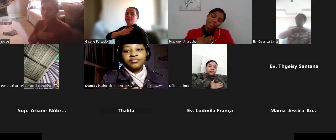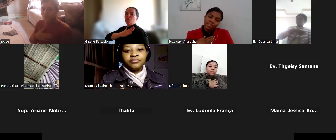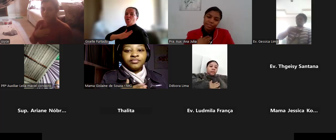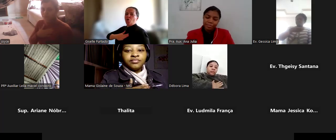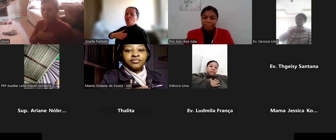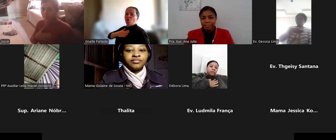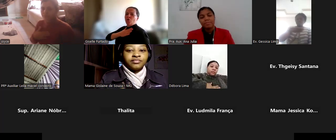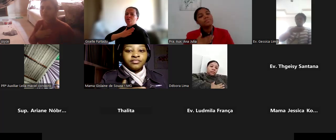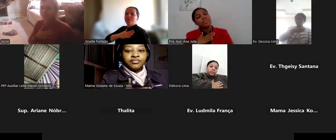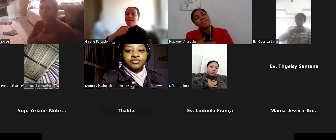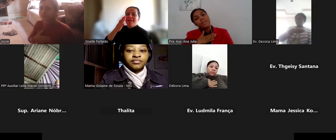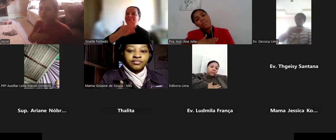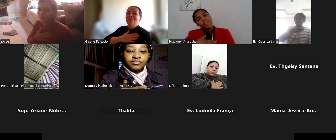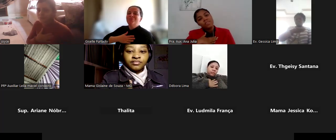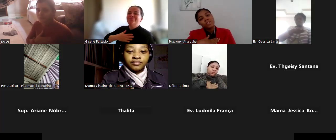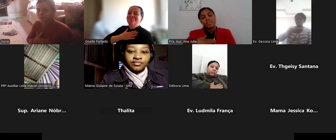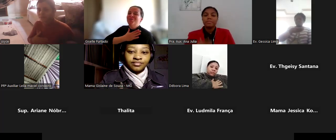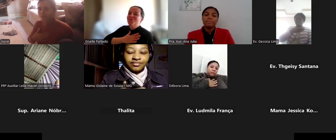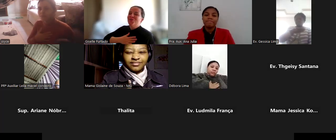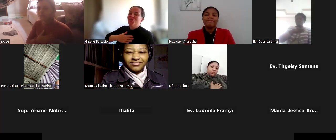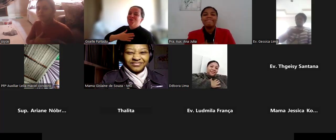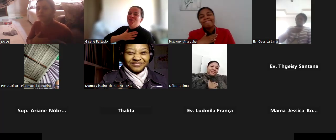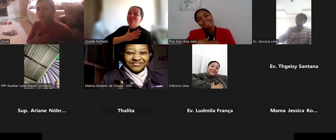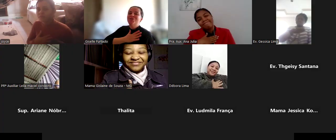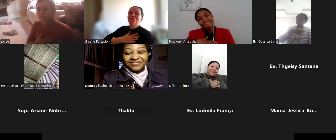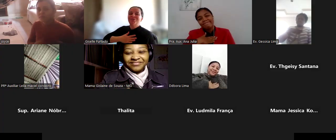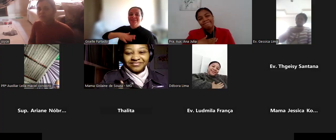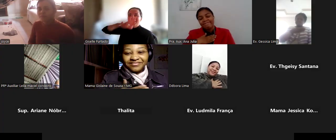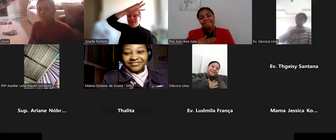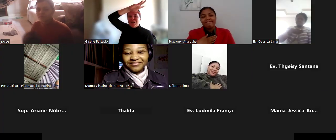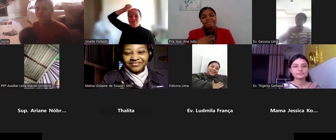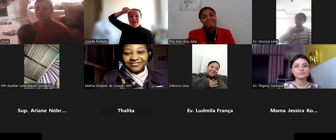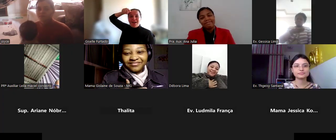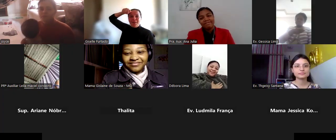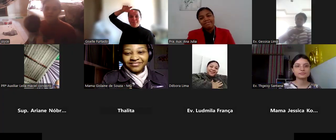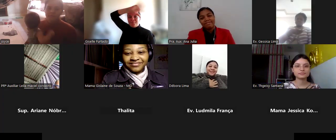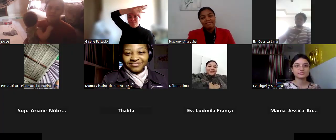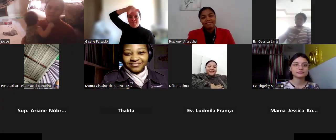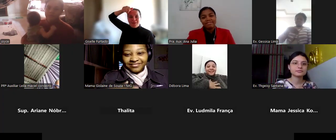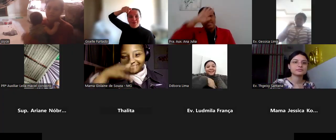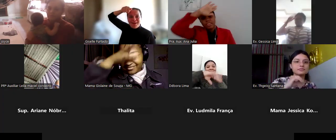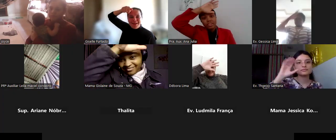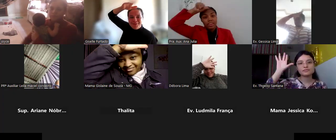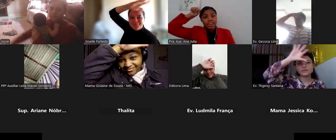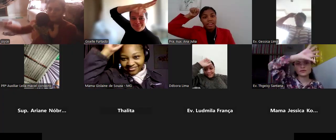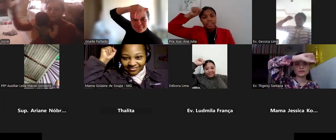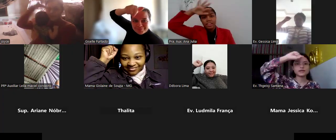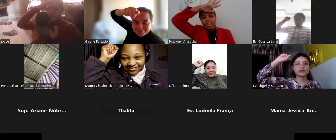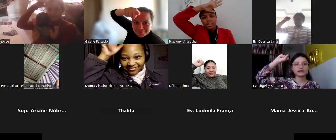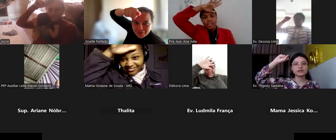Eu gosto, aquela carinha de eu gosto. Guaraná. Guaraná.